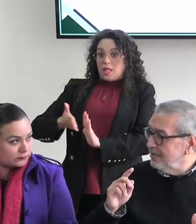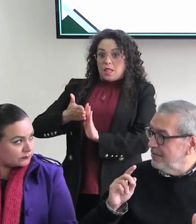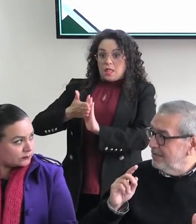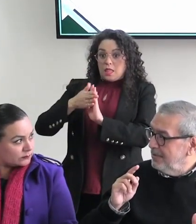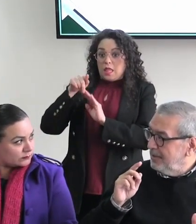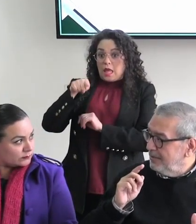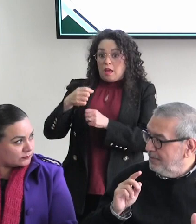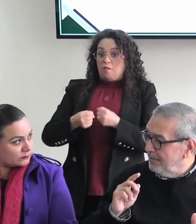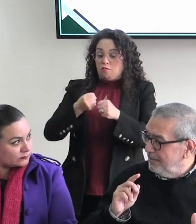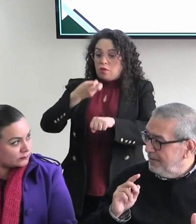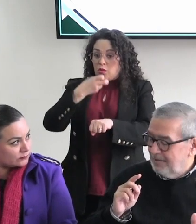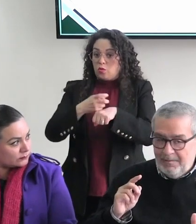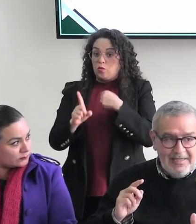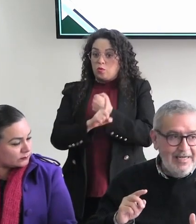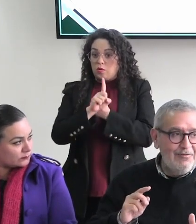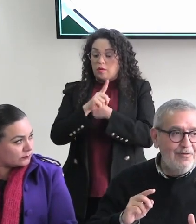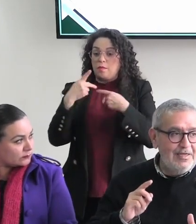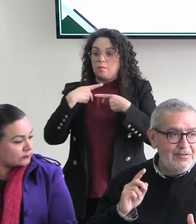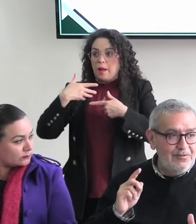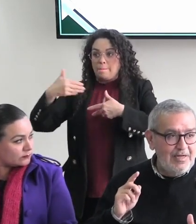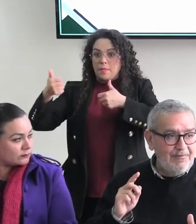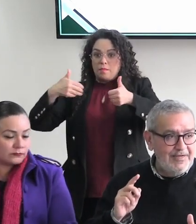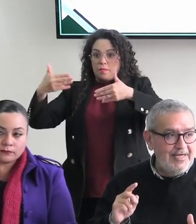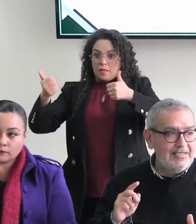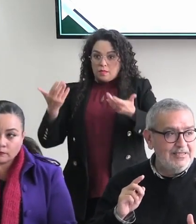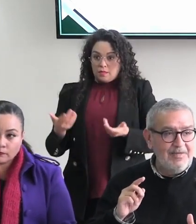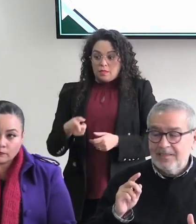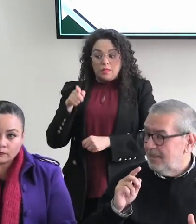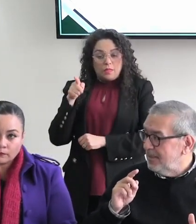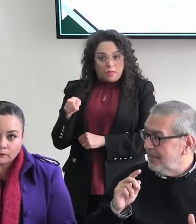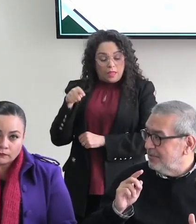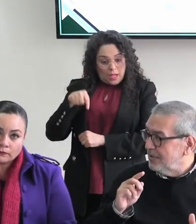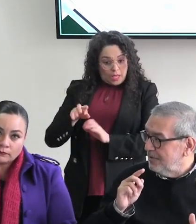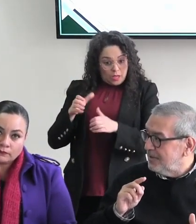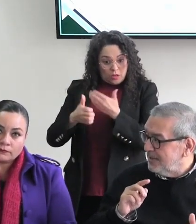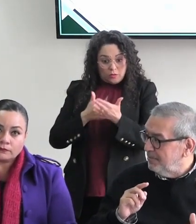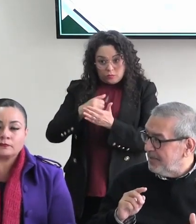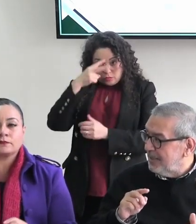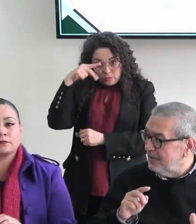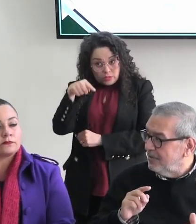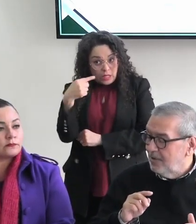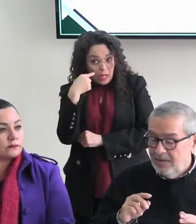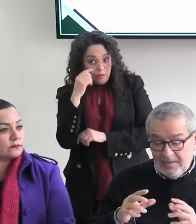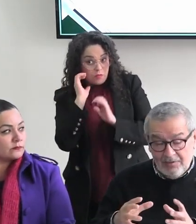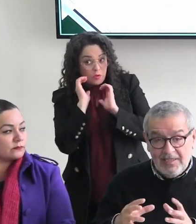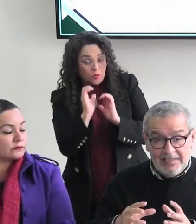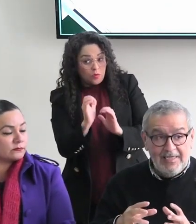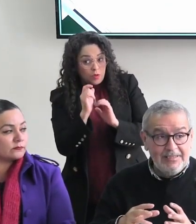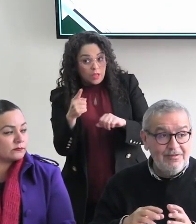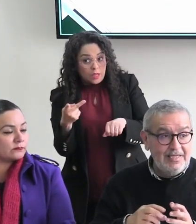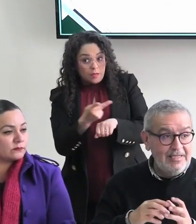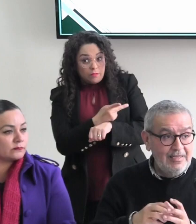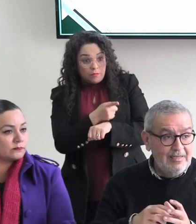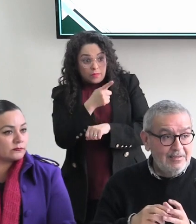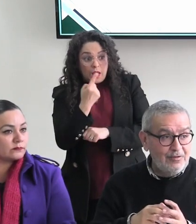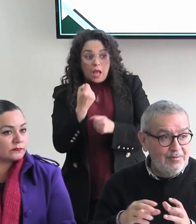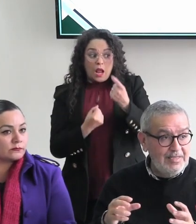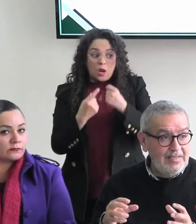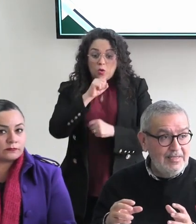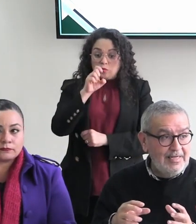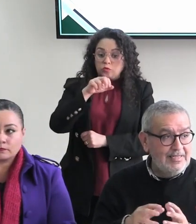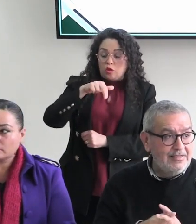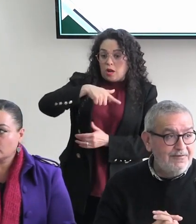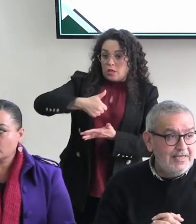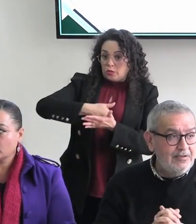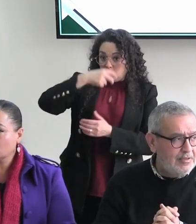gentrificación, y llamaría al Congreso a fijarse más en estas cuestiones que están pasando en zonas de la ciudad